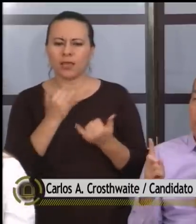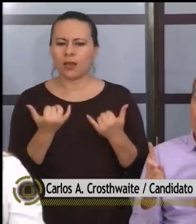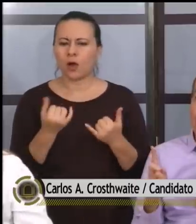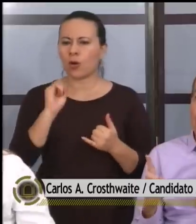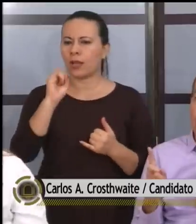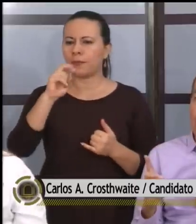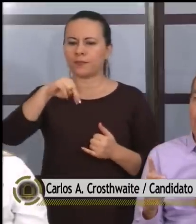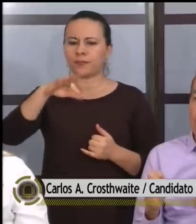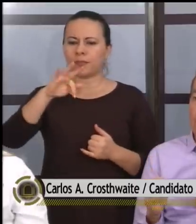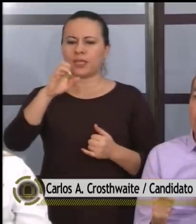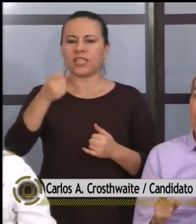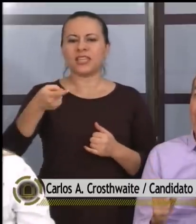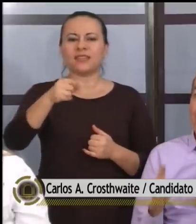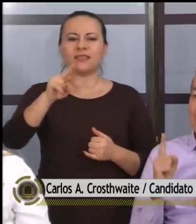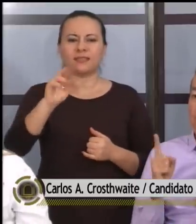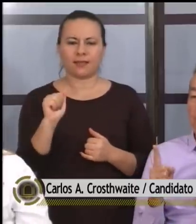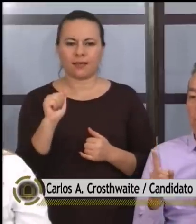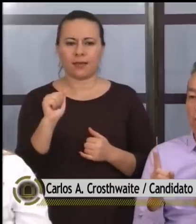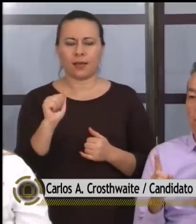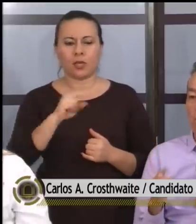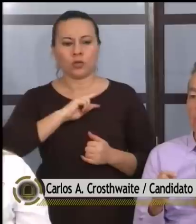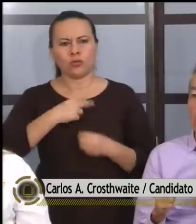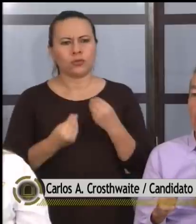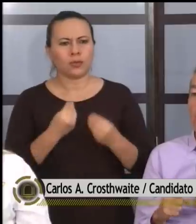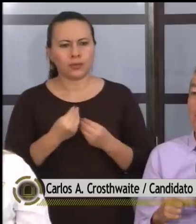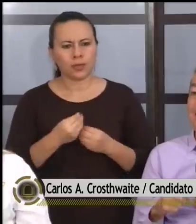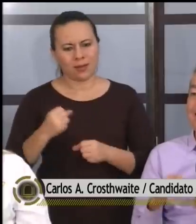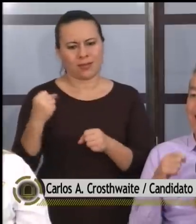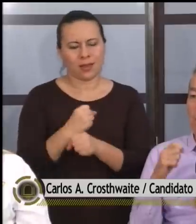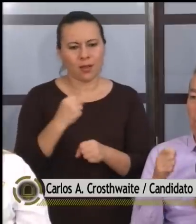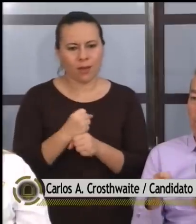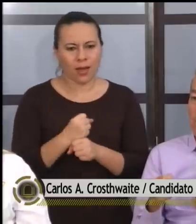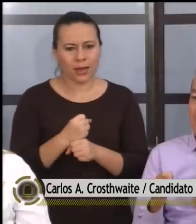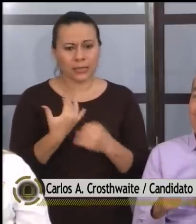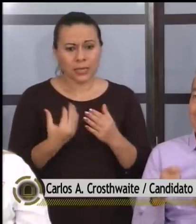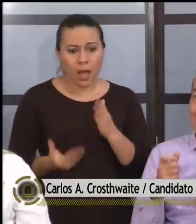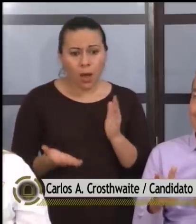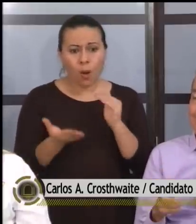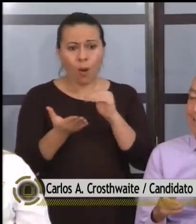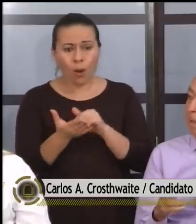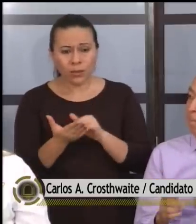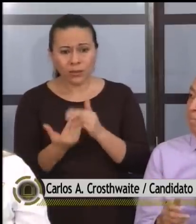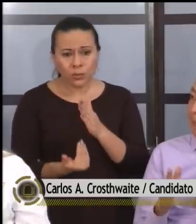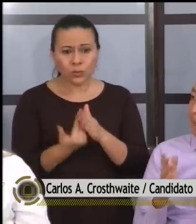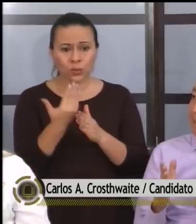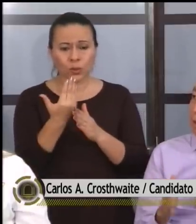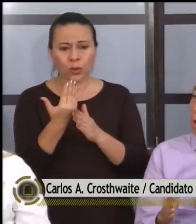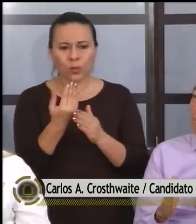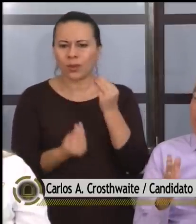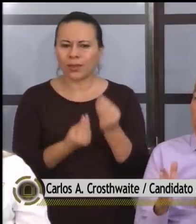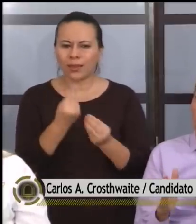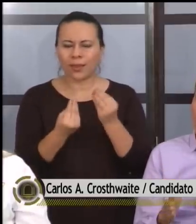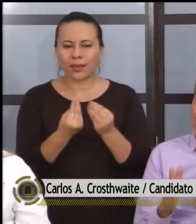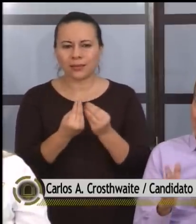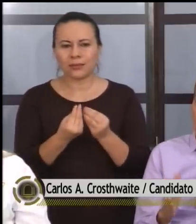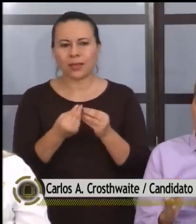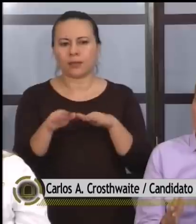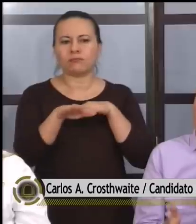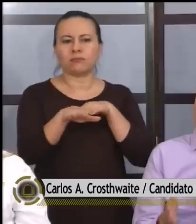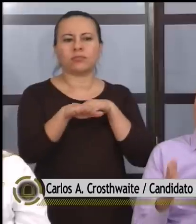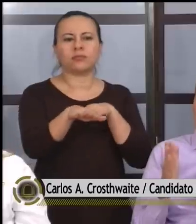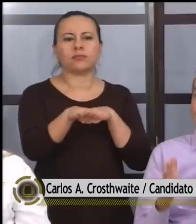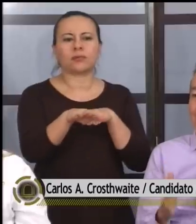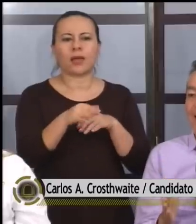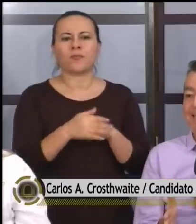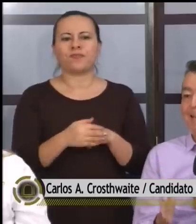Yo creo que hay que trabajar para que ese primer contrato de concesión, en el momento en que se renueve, que se licite, tenga que ser con vehículos eléctricos.